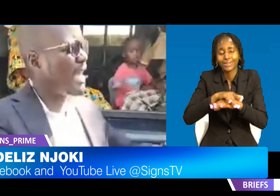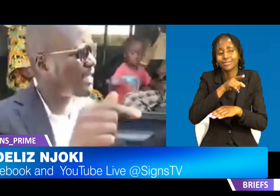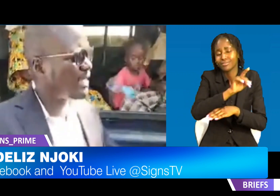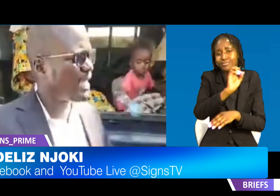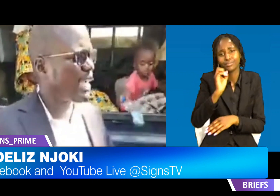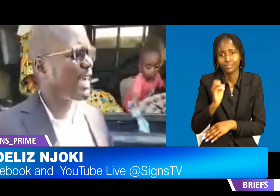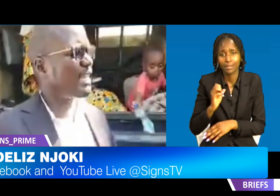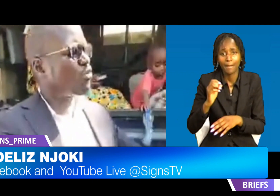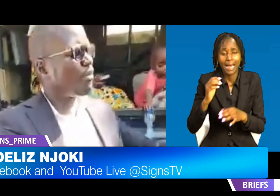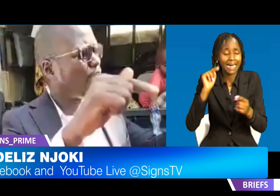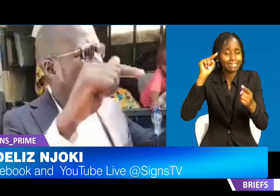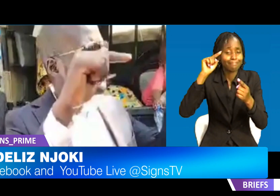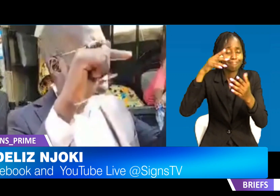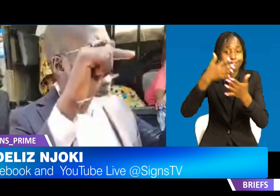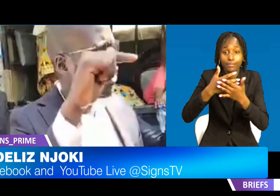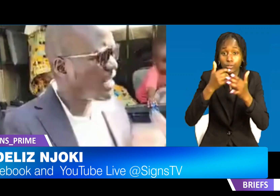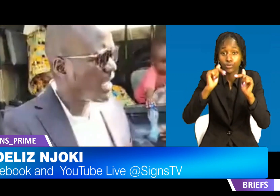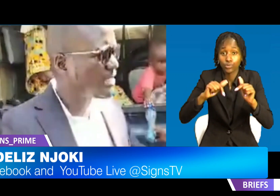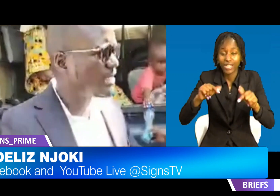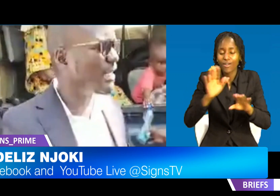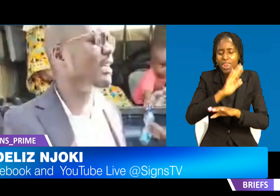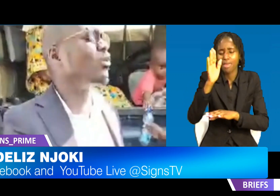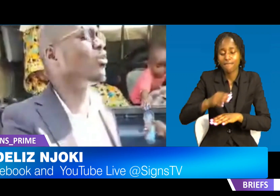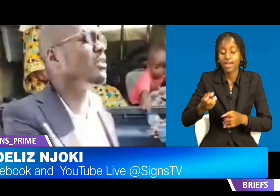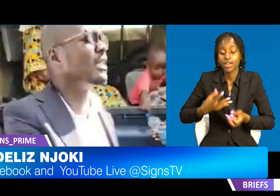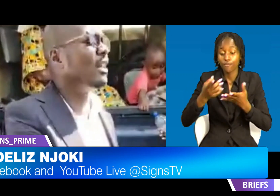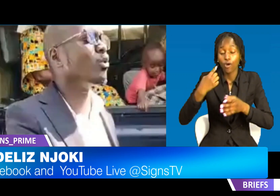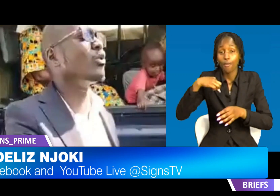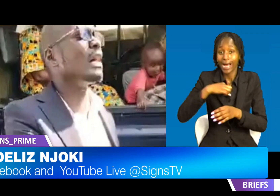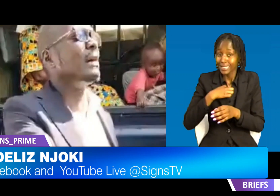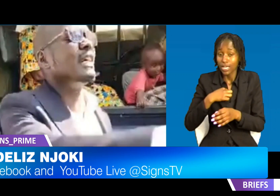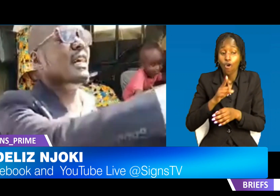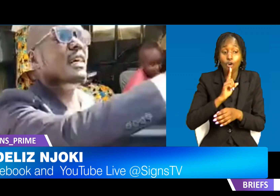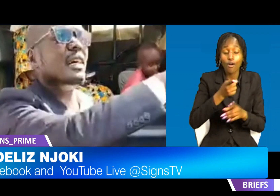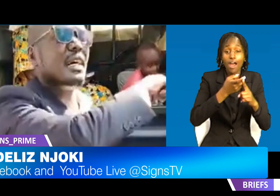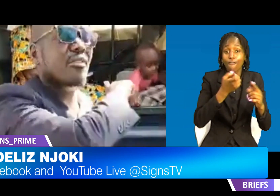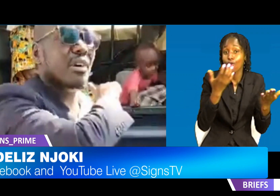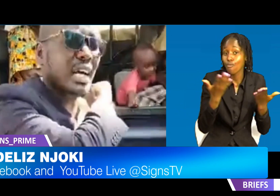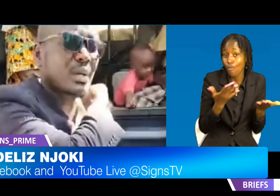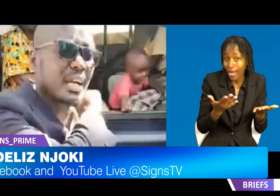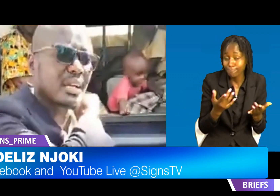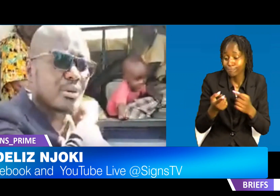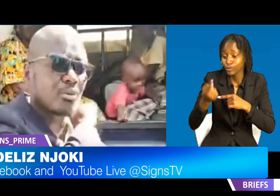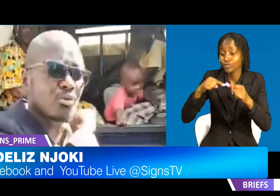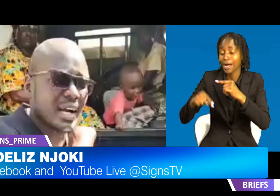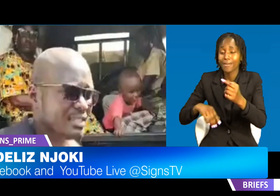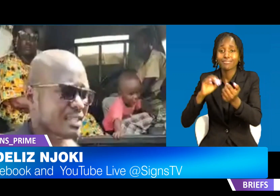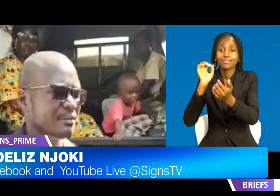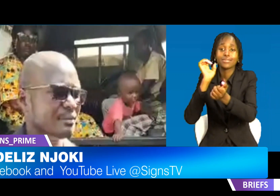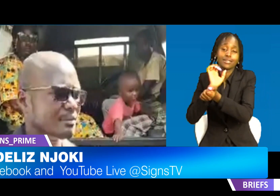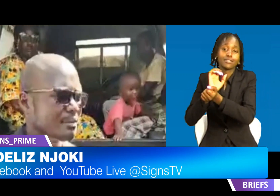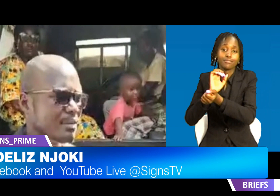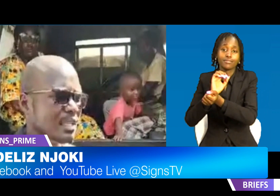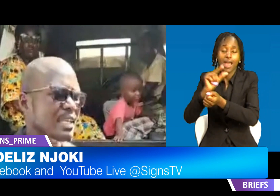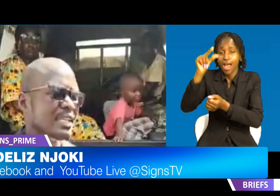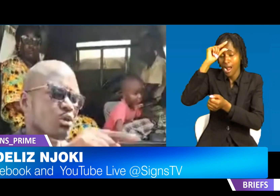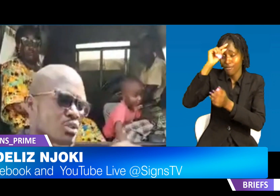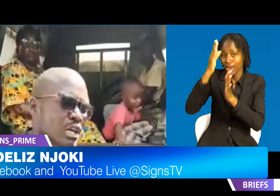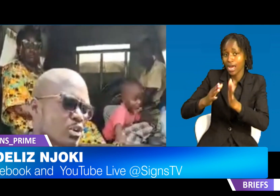nani alikuwa amempatia orders ya kukuja kukamata Gavana Kawira Mwangaza, ya kukuja kumweka